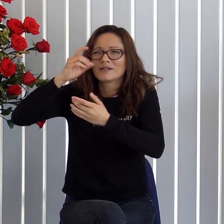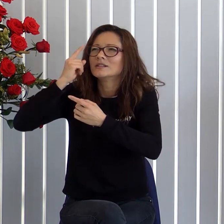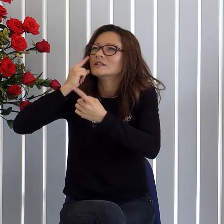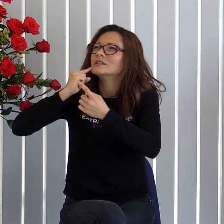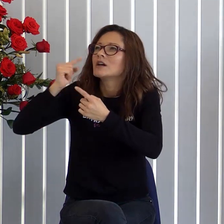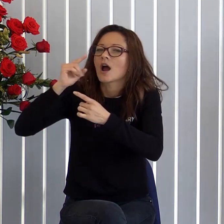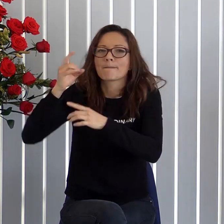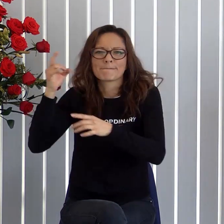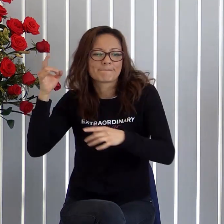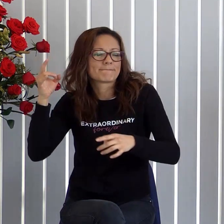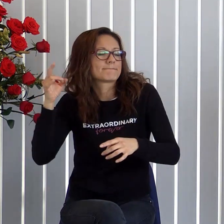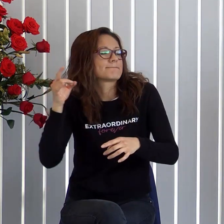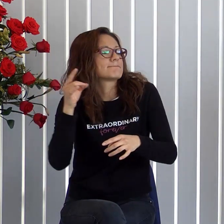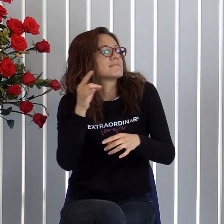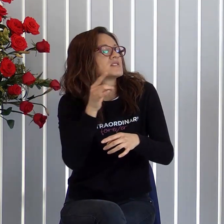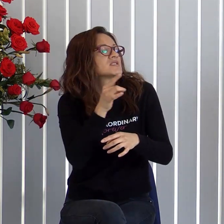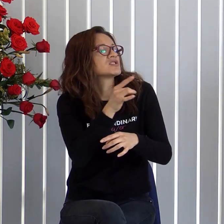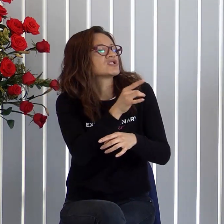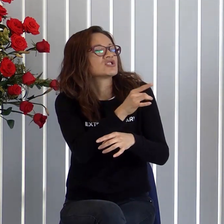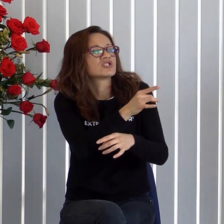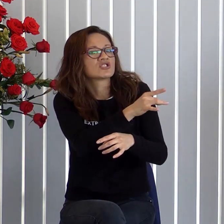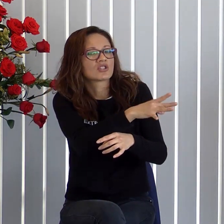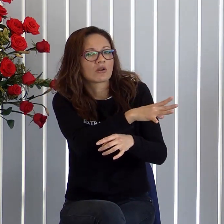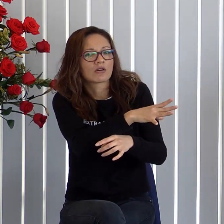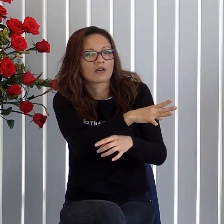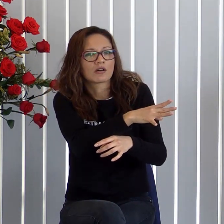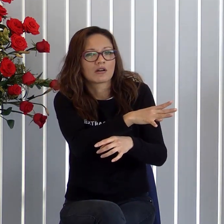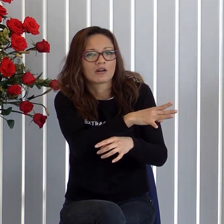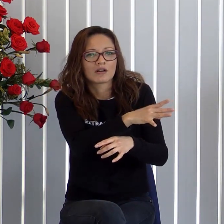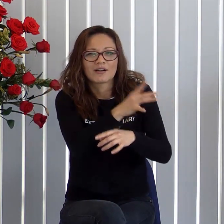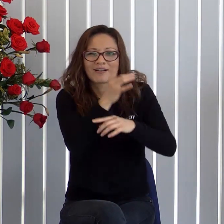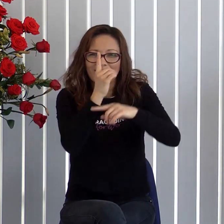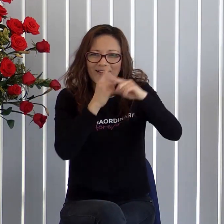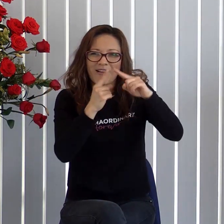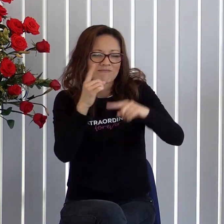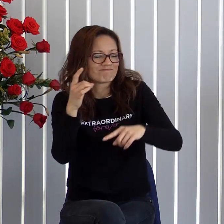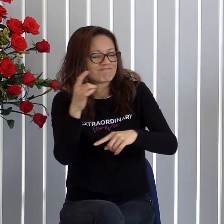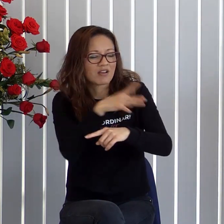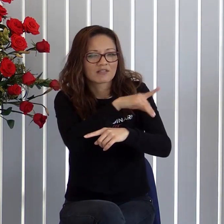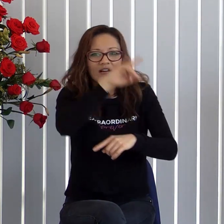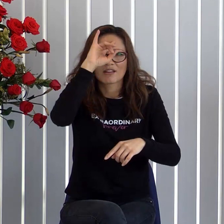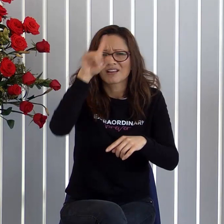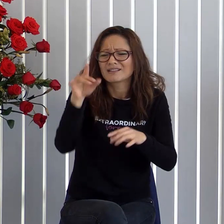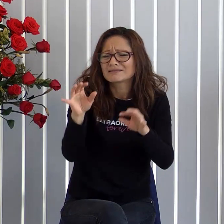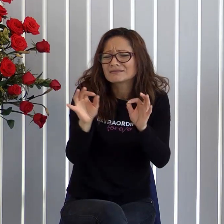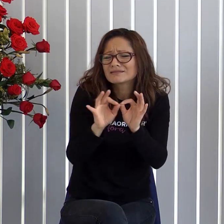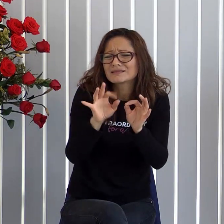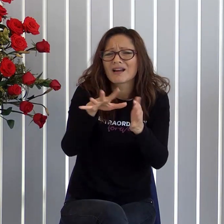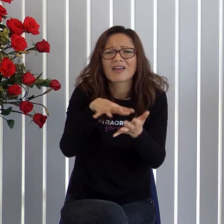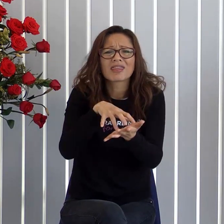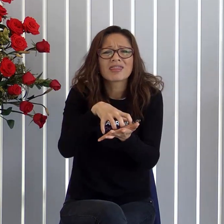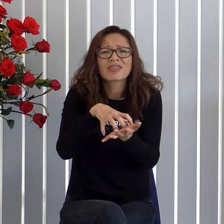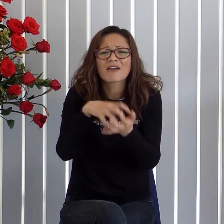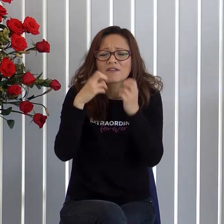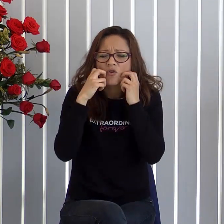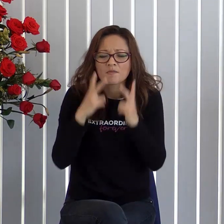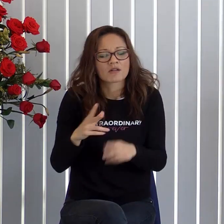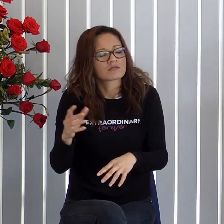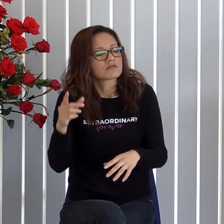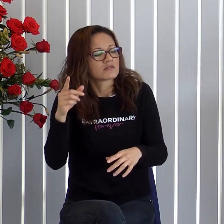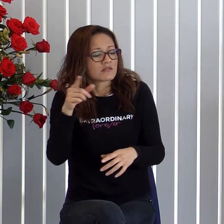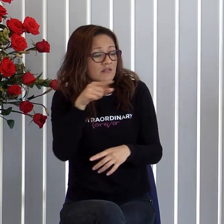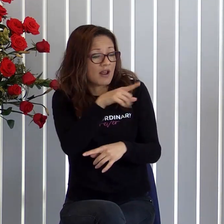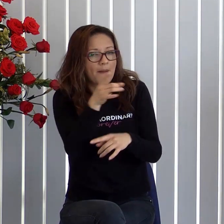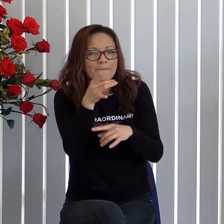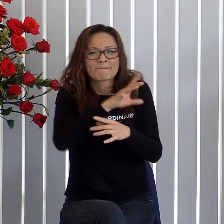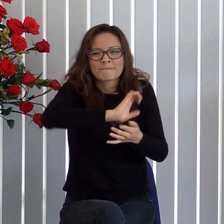¿Usted entiende que con su humildad, con su sencillez, con lo débil de él, venció, aplastó